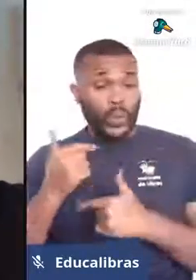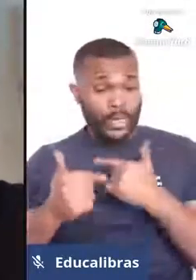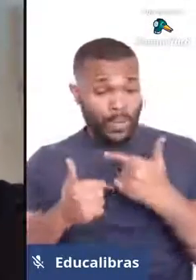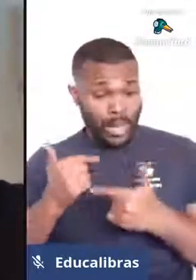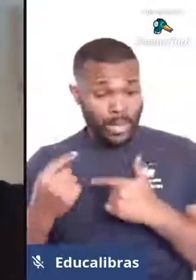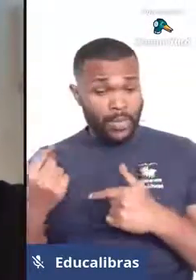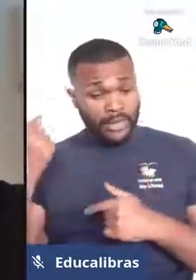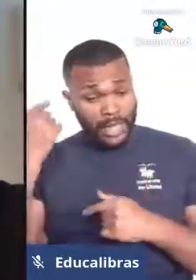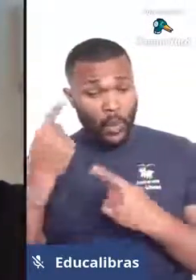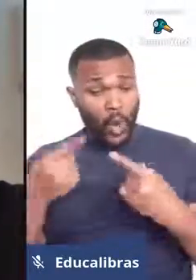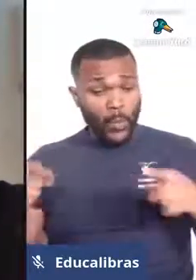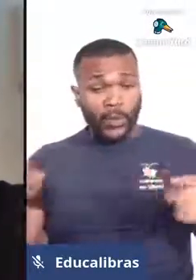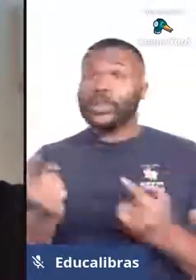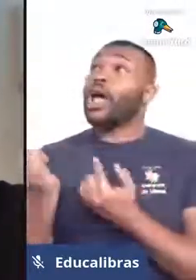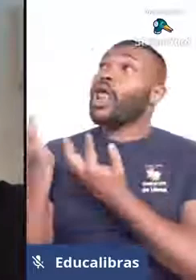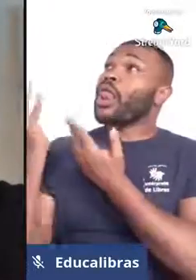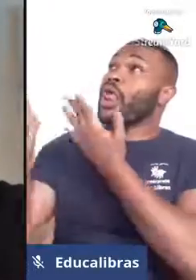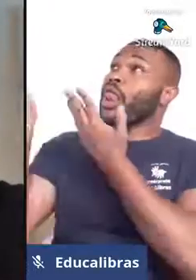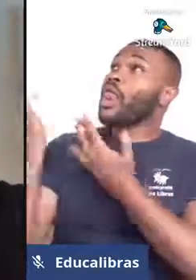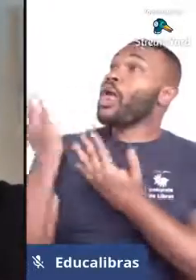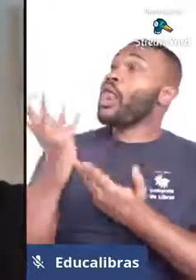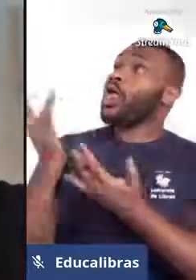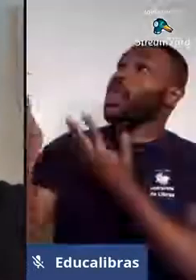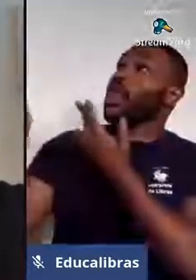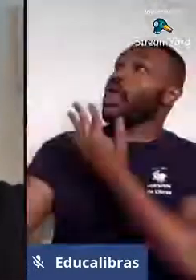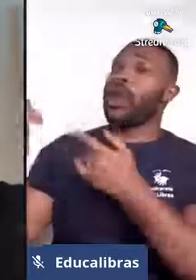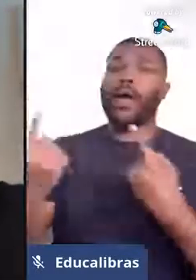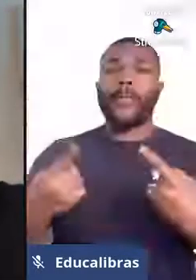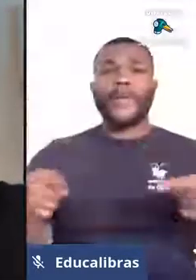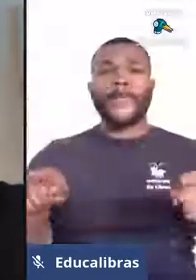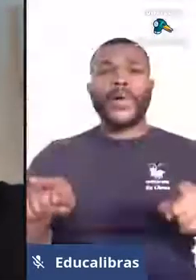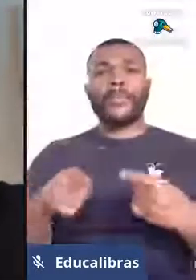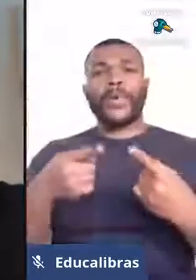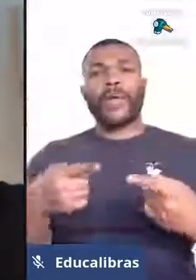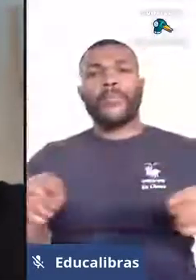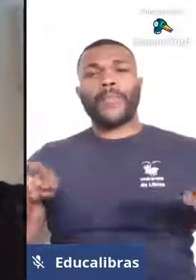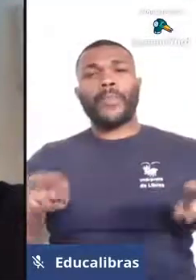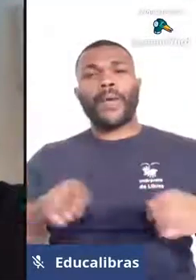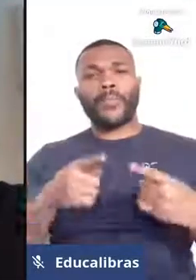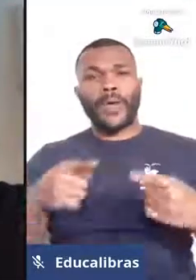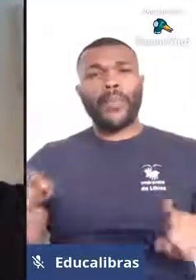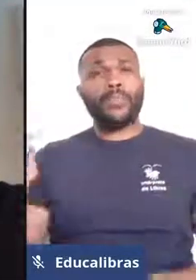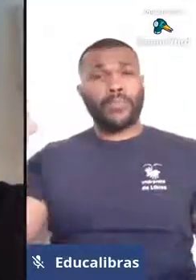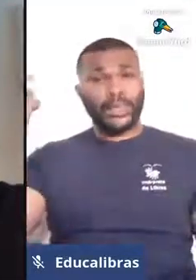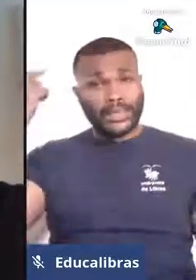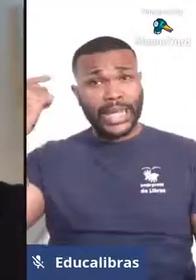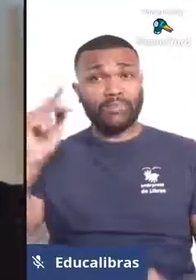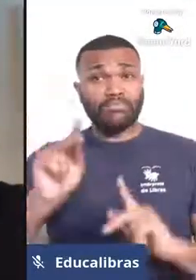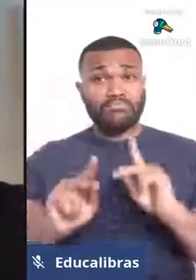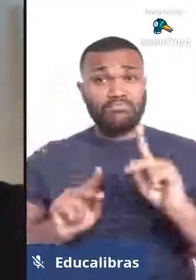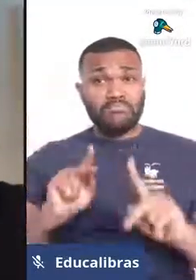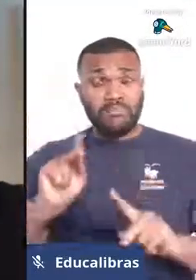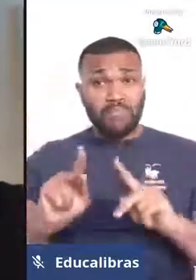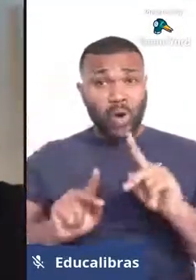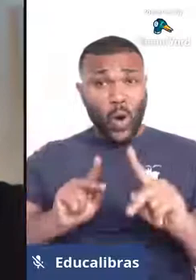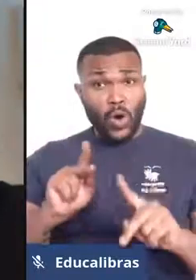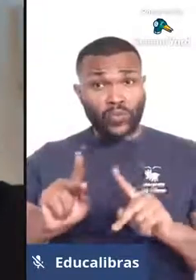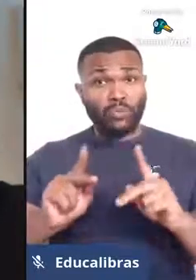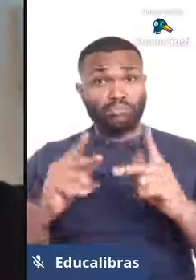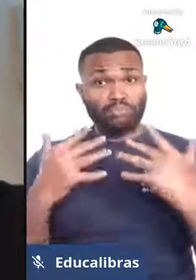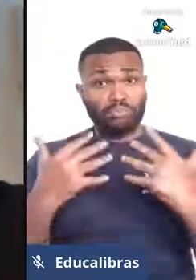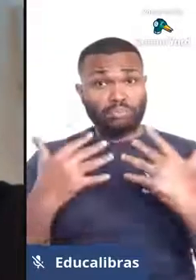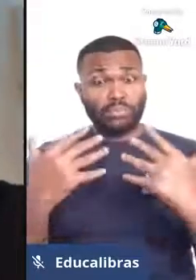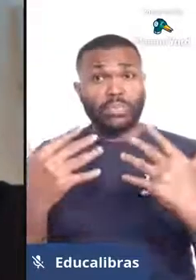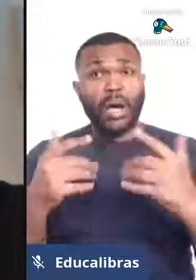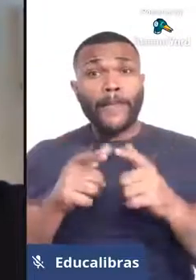música erudita, com música clássica, né? E o público na sua grande maioria, de